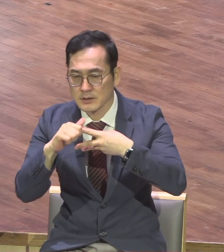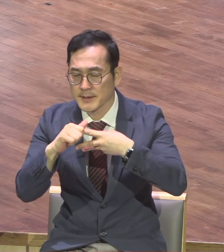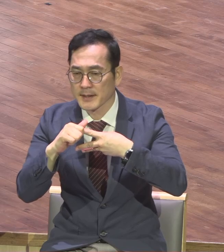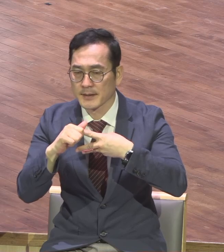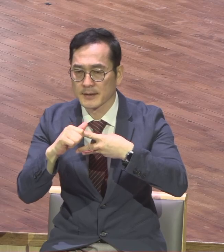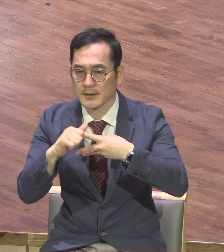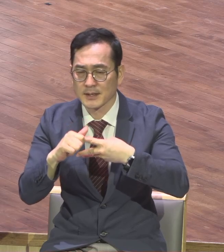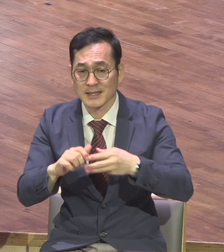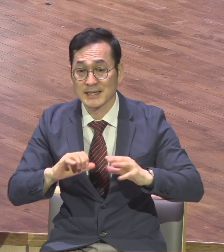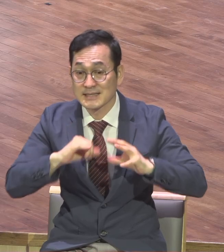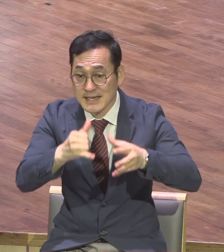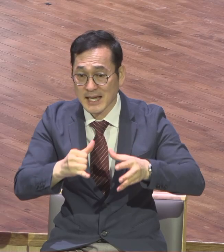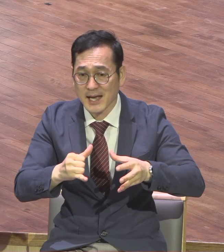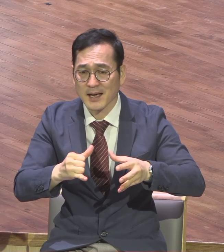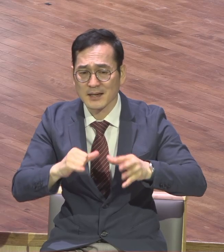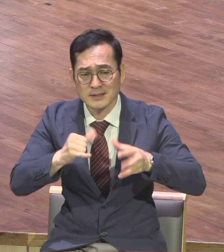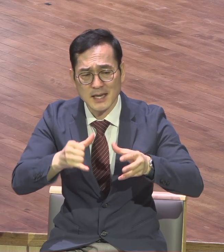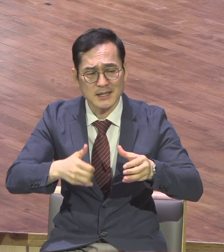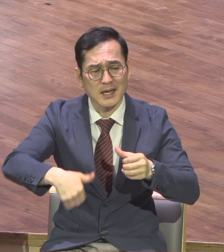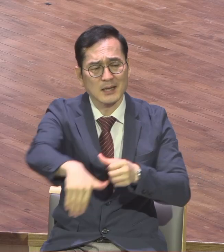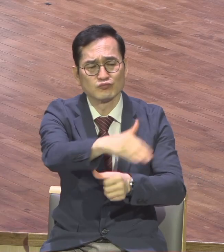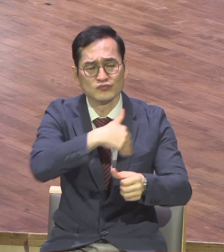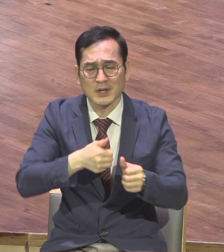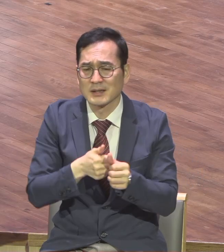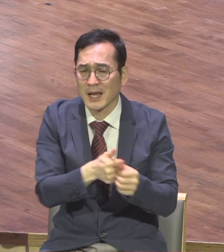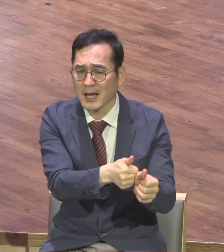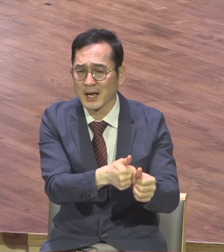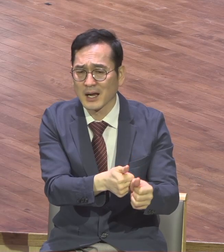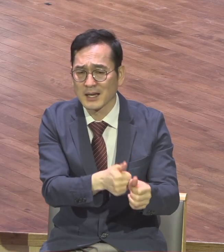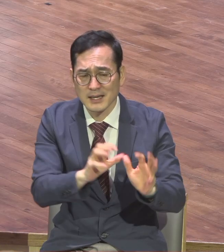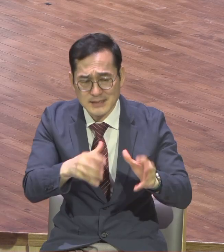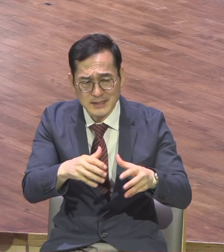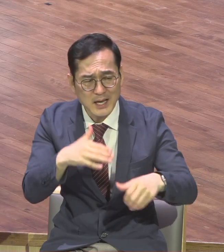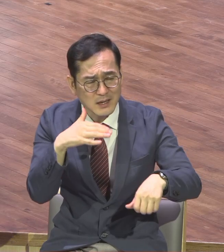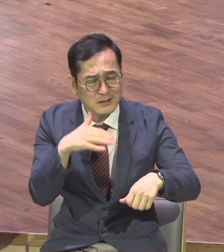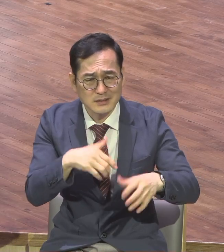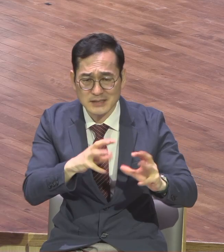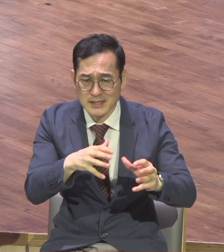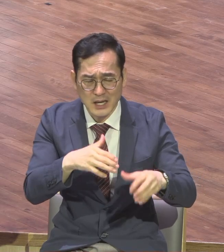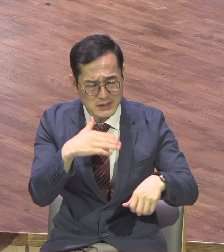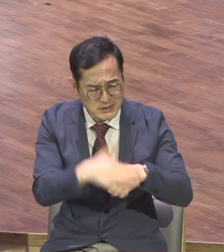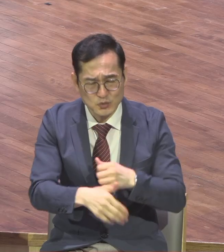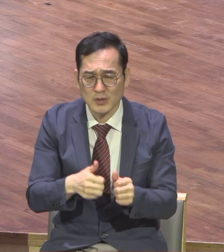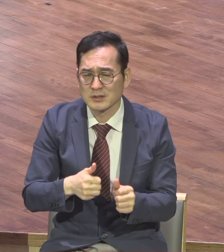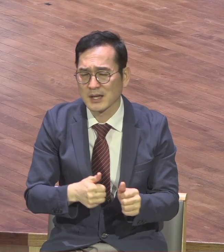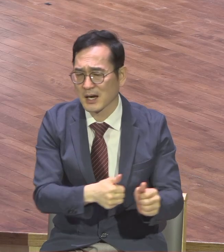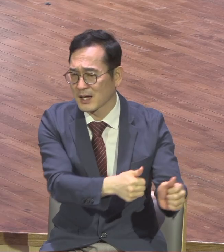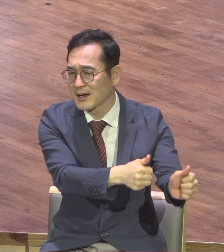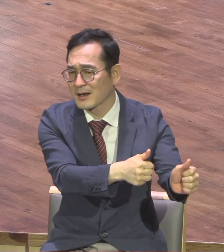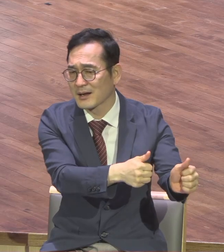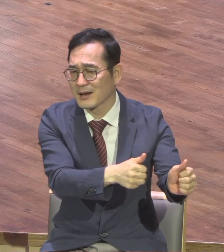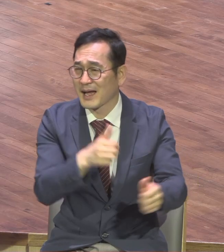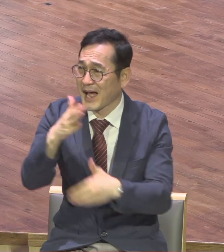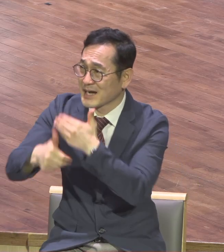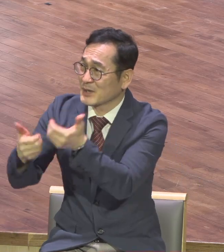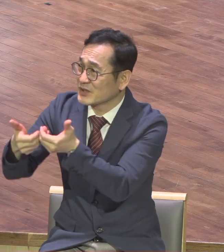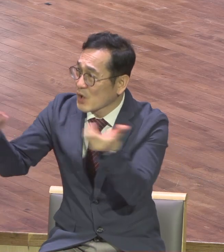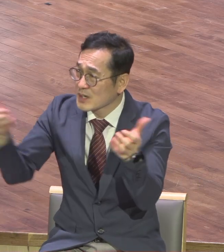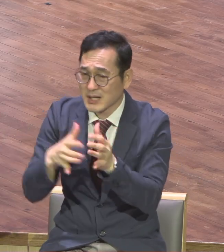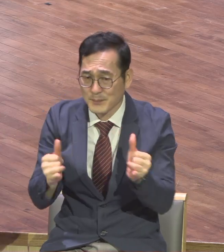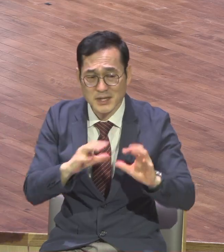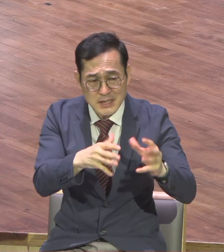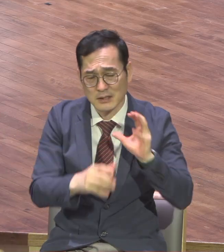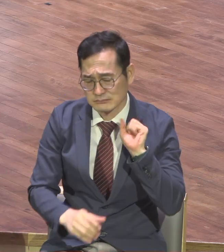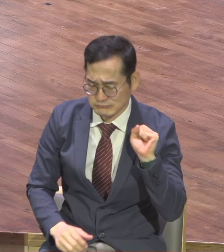이 세상 풍조를 따르는 삶을 산다. 이 세상 풍조를 따른다. 하나님 떠난 인간은 자연스럽게 세상